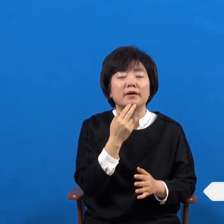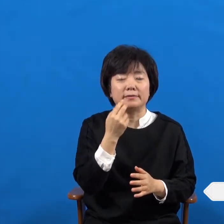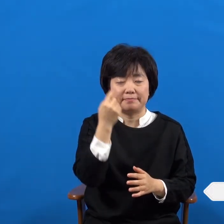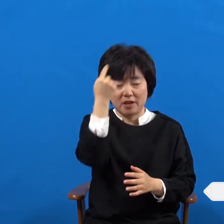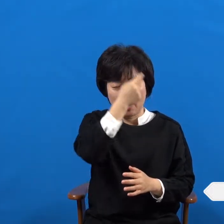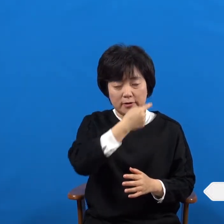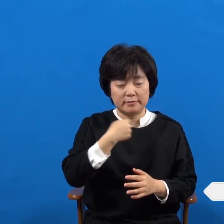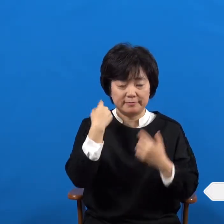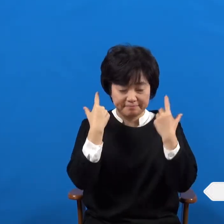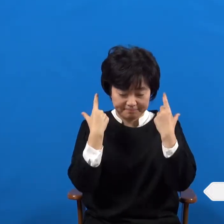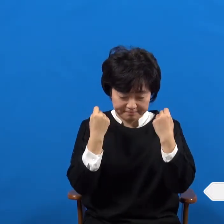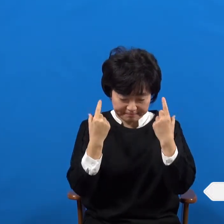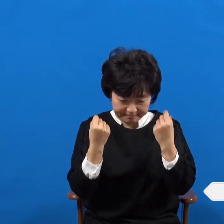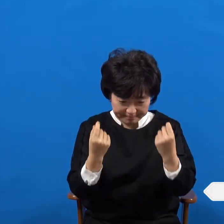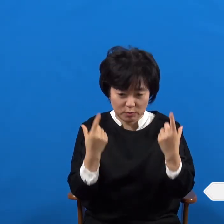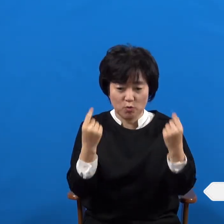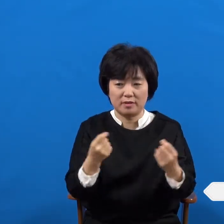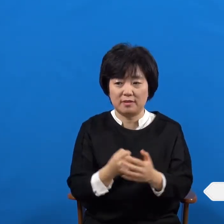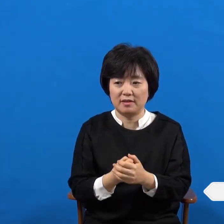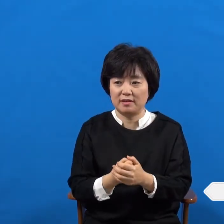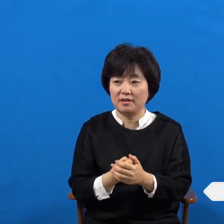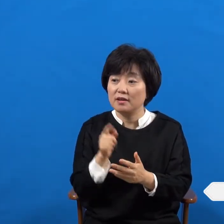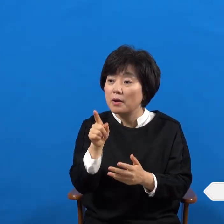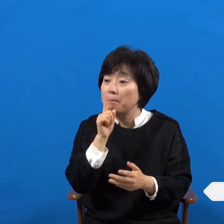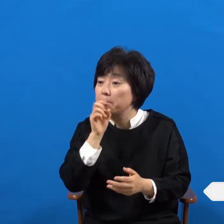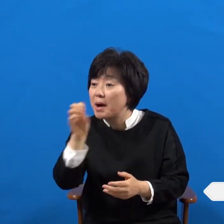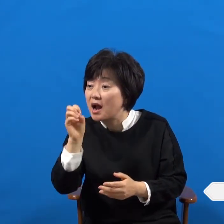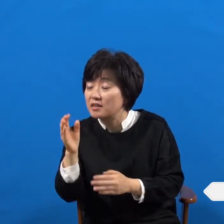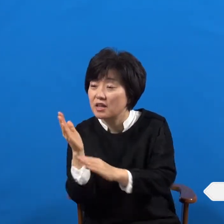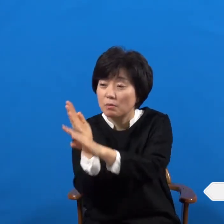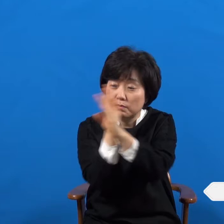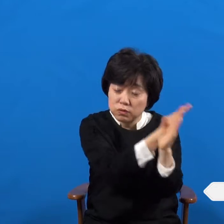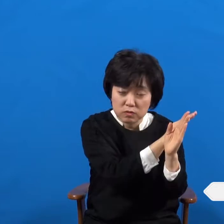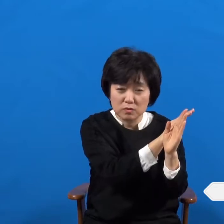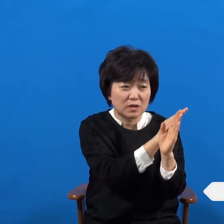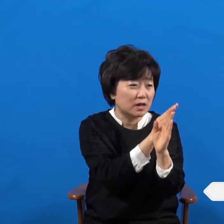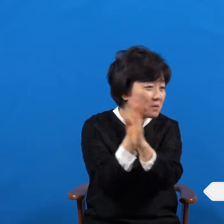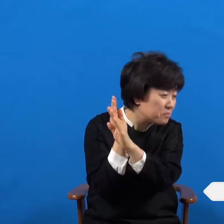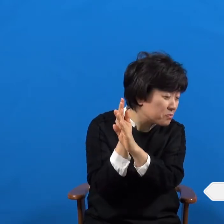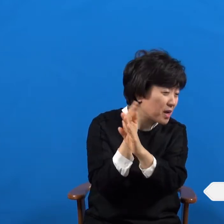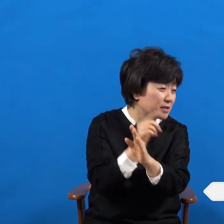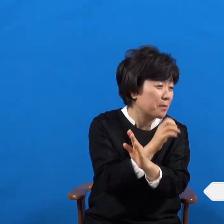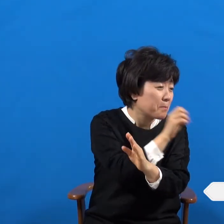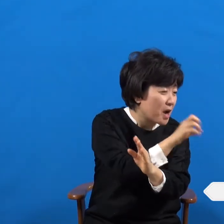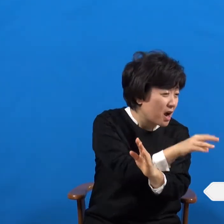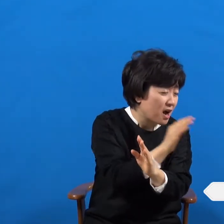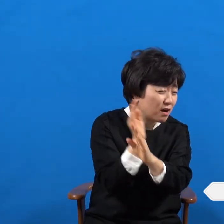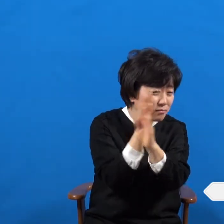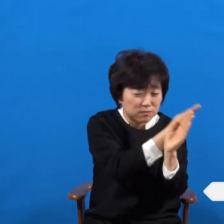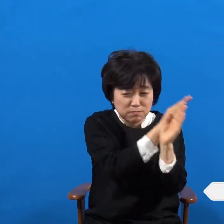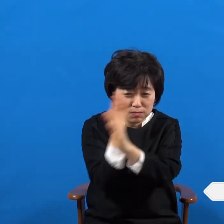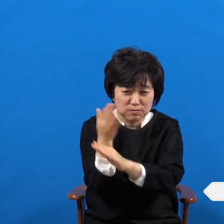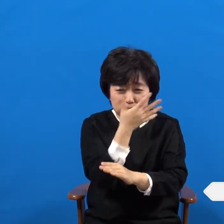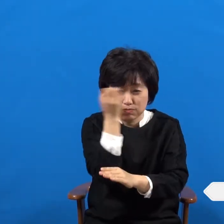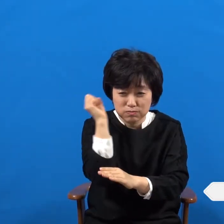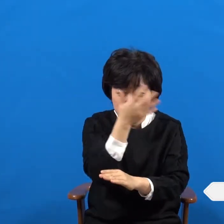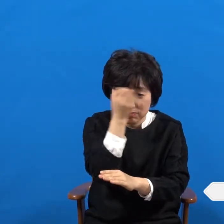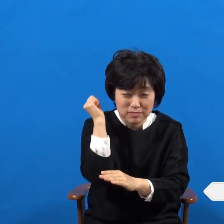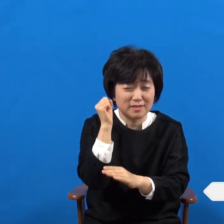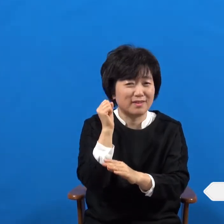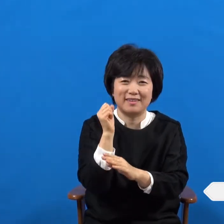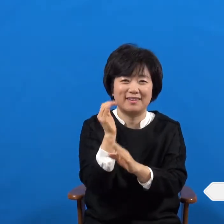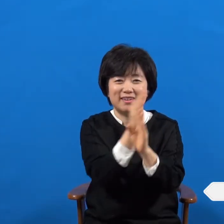때는 이렇게 이야기하고 이것만 이야기하고, 저 사람한테 얘기할 때는 내 이득에